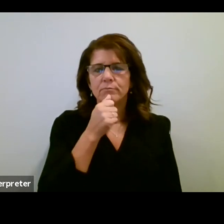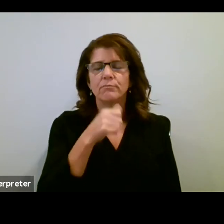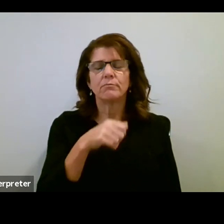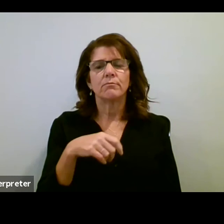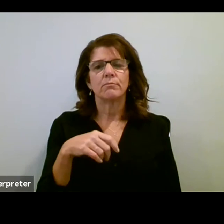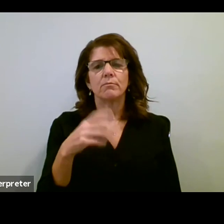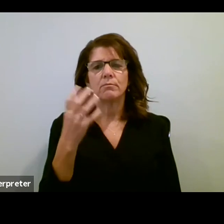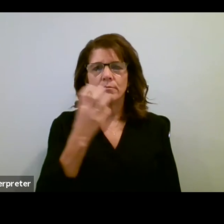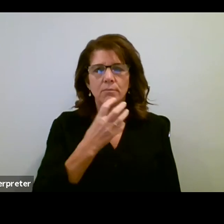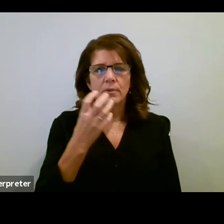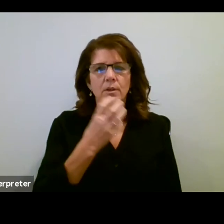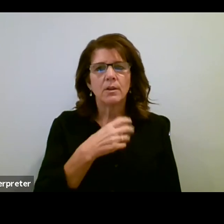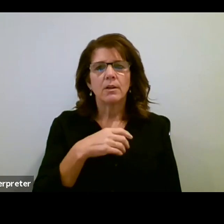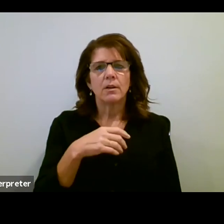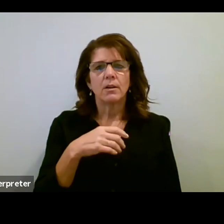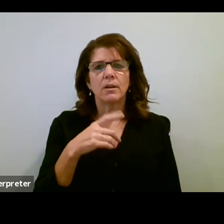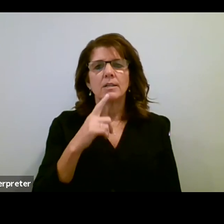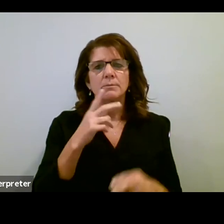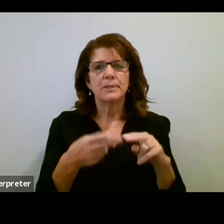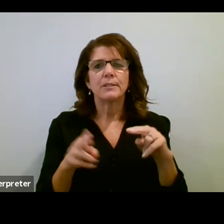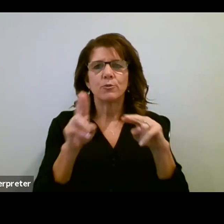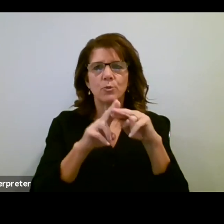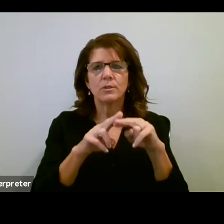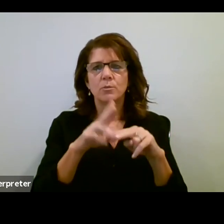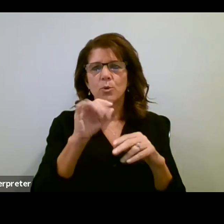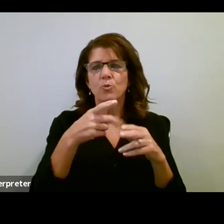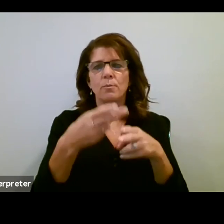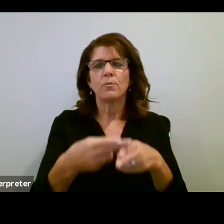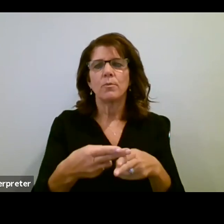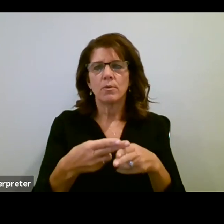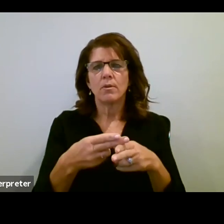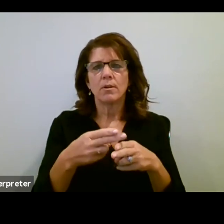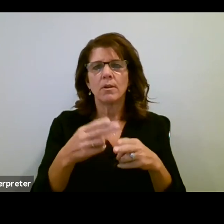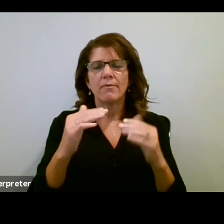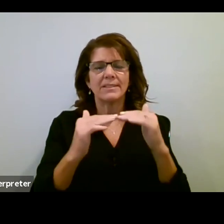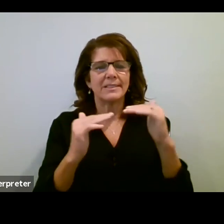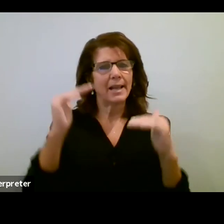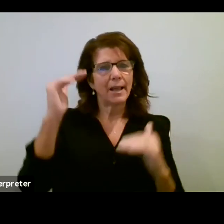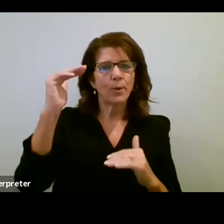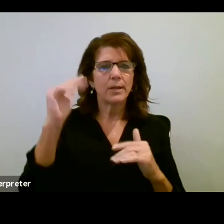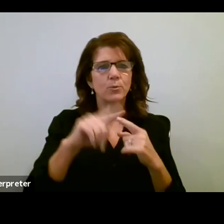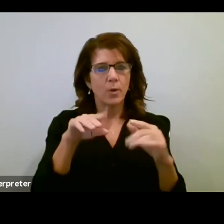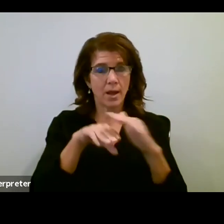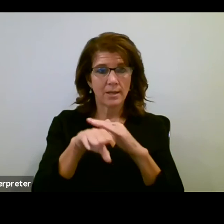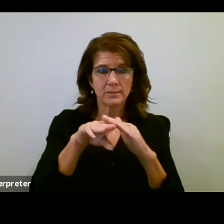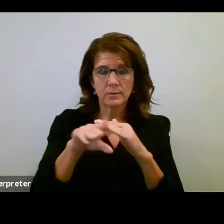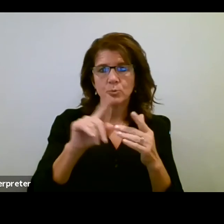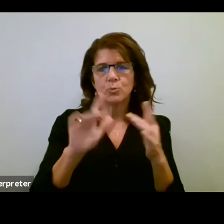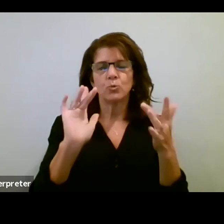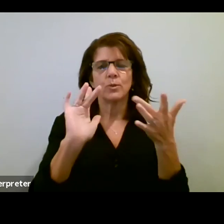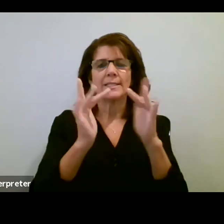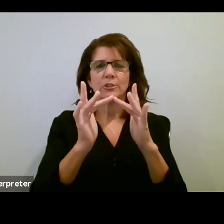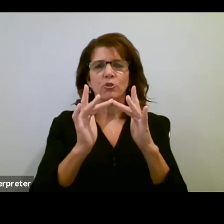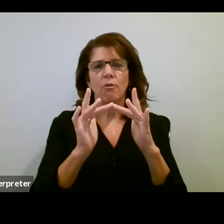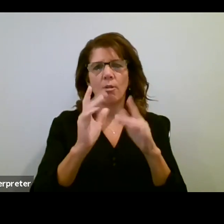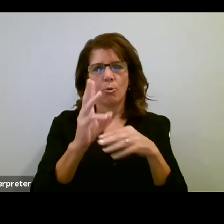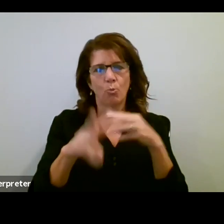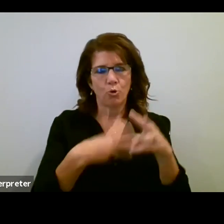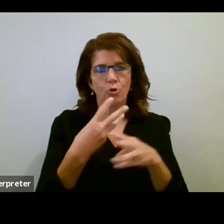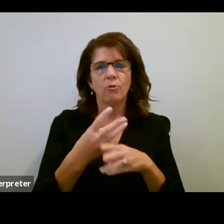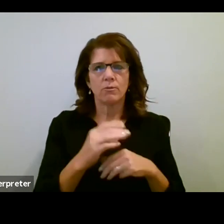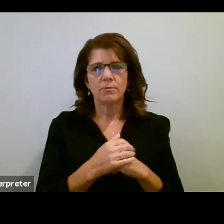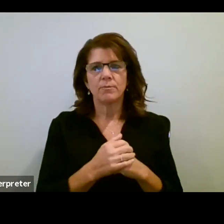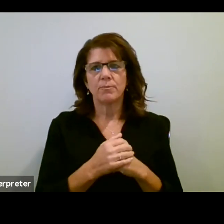ustedes han hablado de esta gran inequidad en el acceso al mundo digital y la consecuente